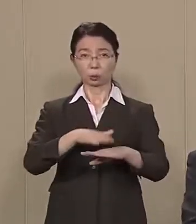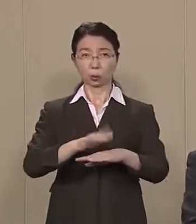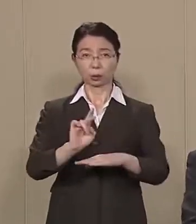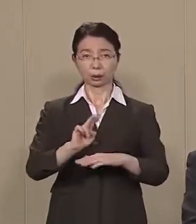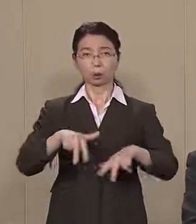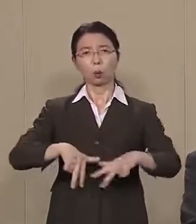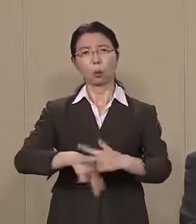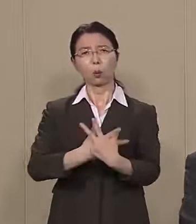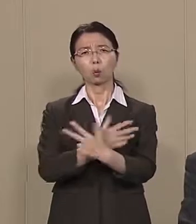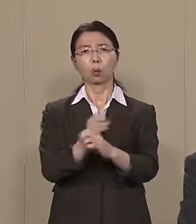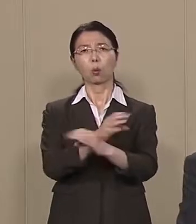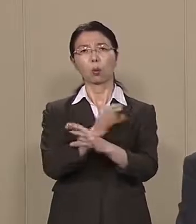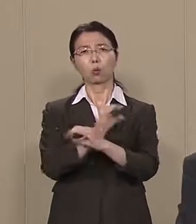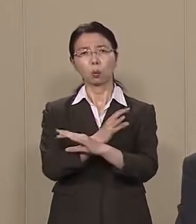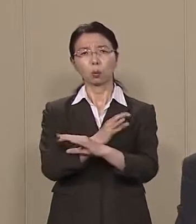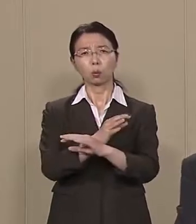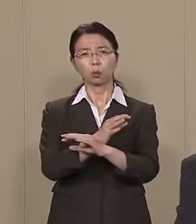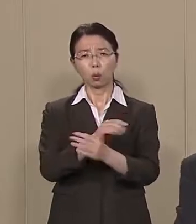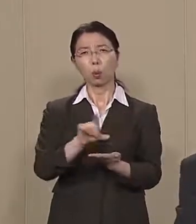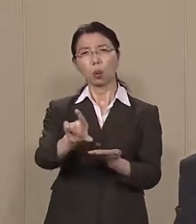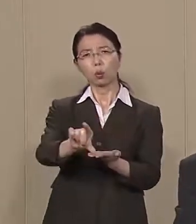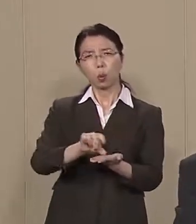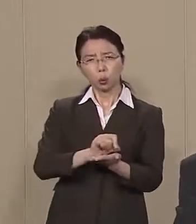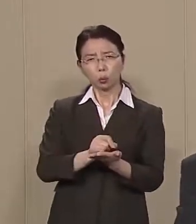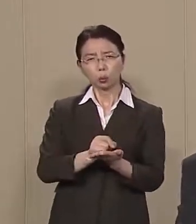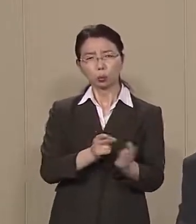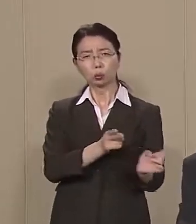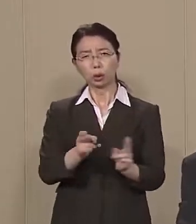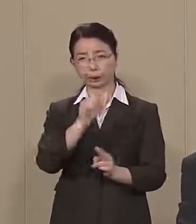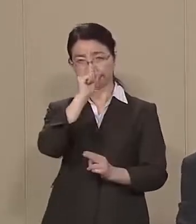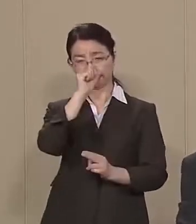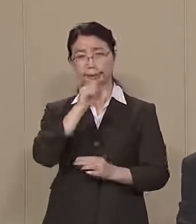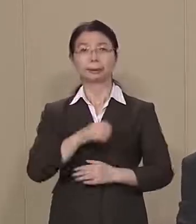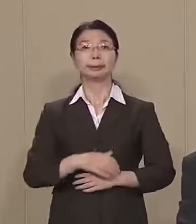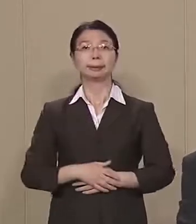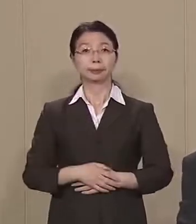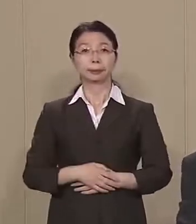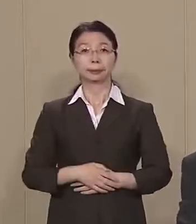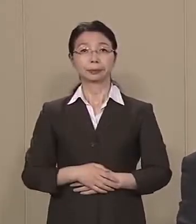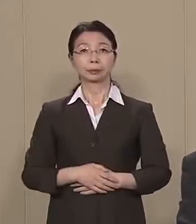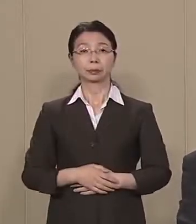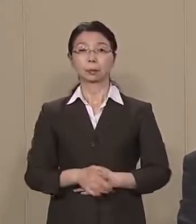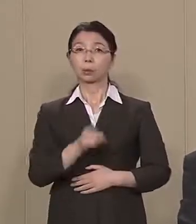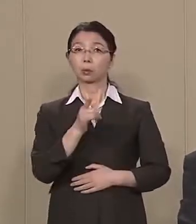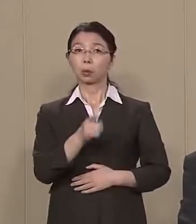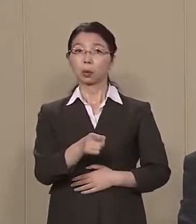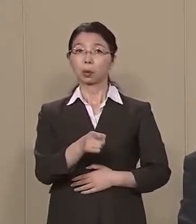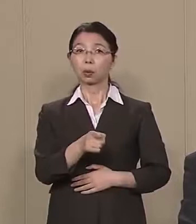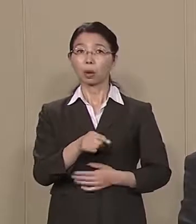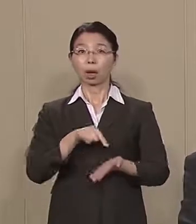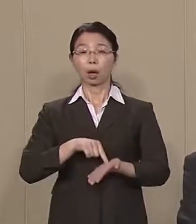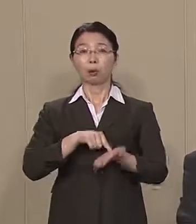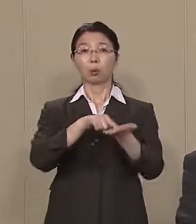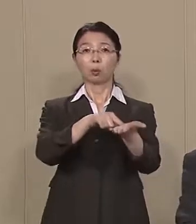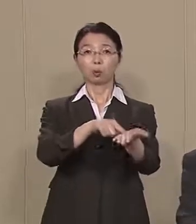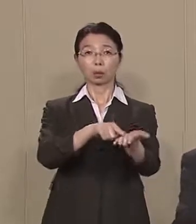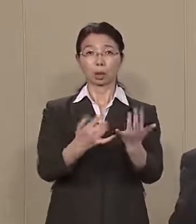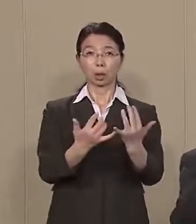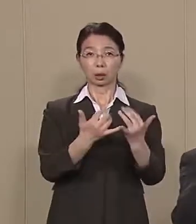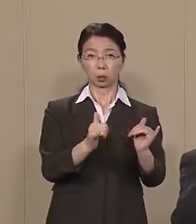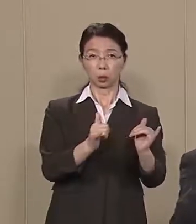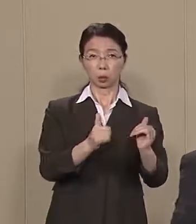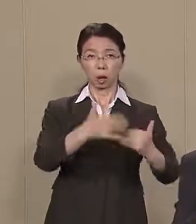スクランブル放送の導入を実現することなんですこれが申し込んだ人だけが